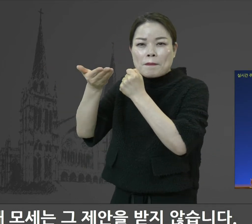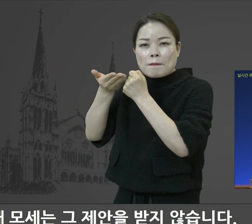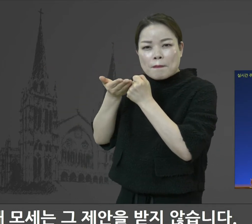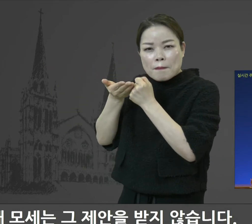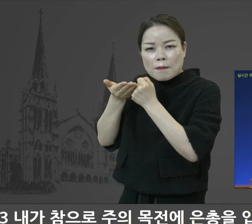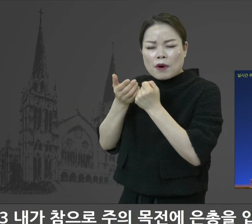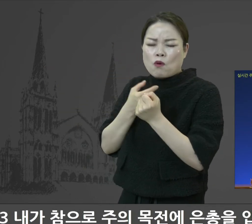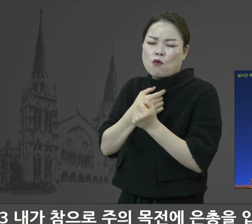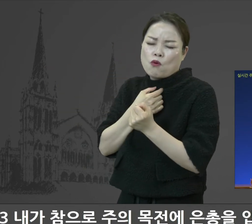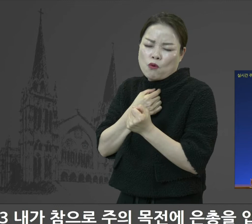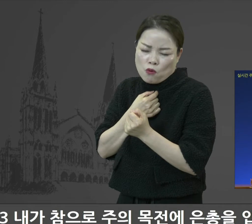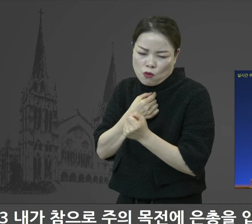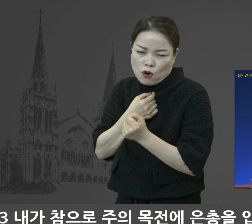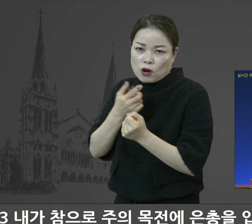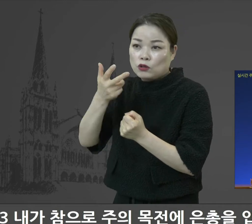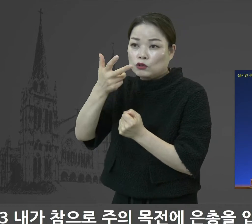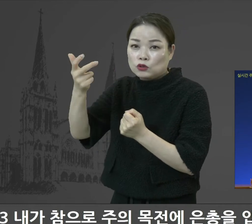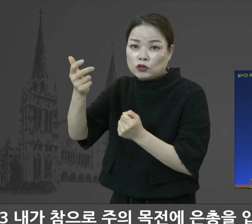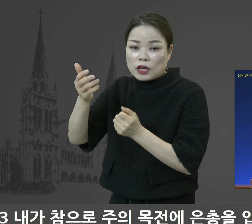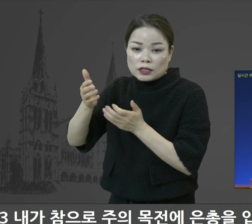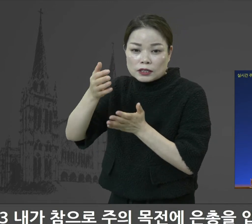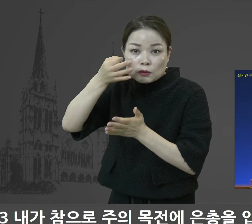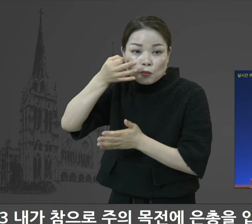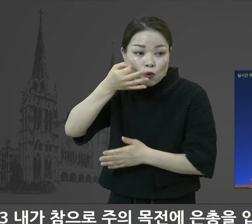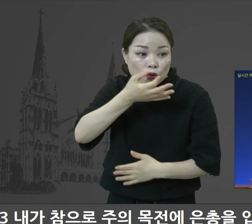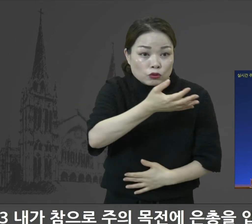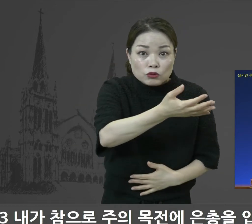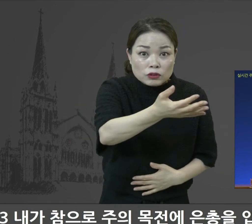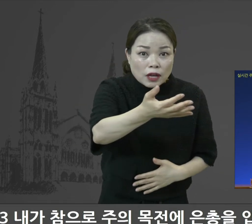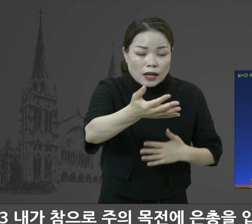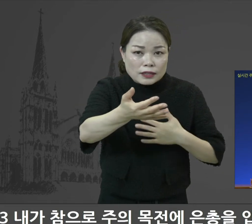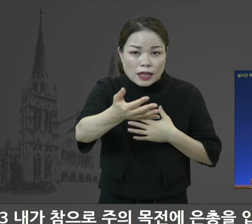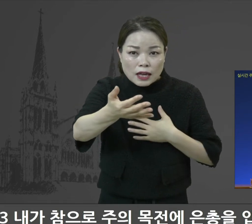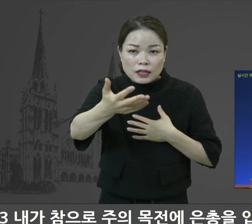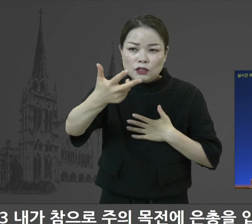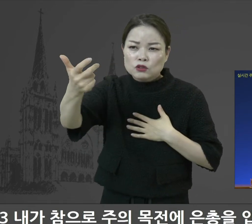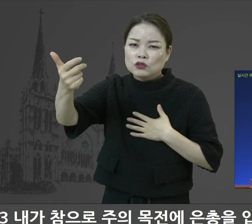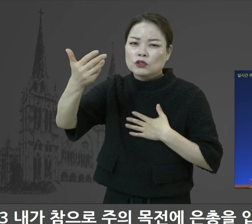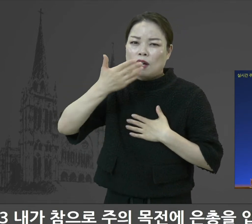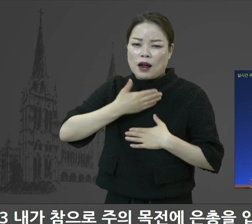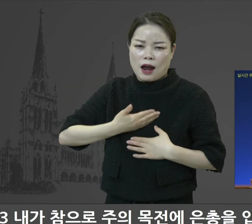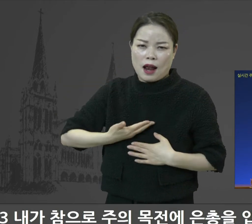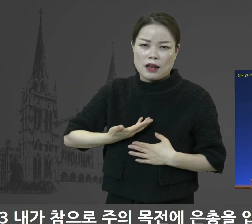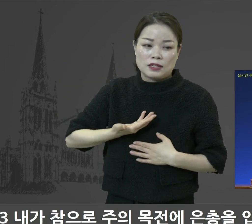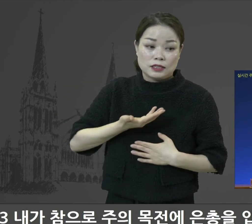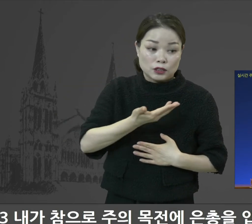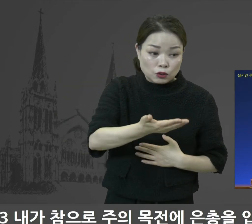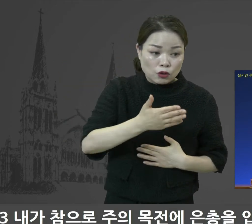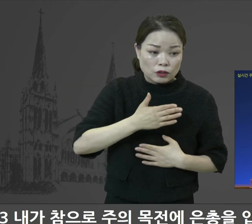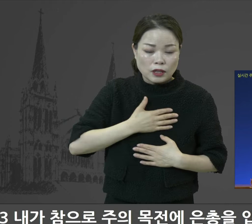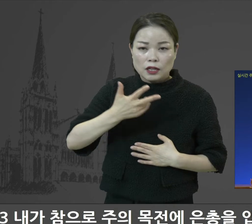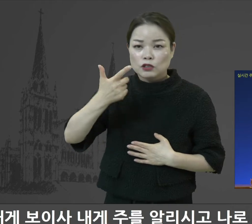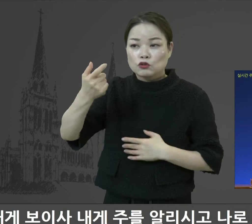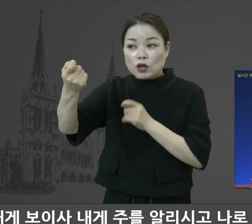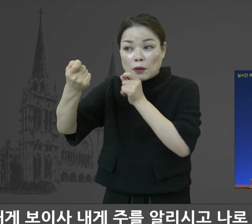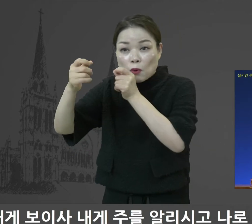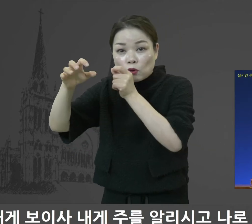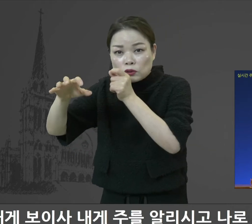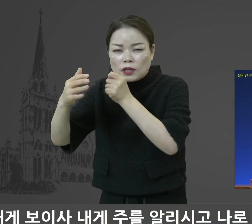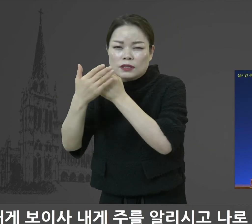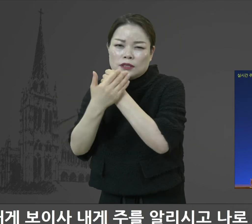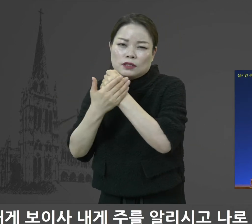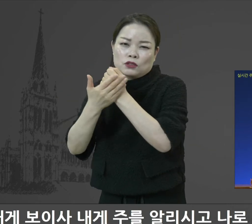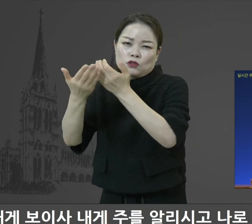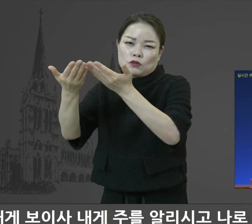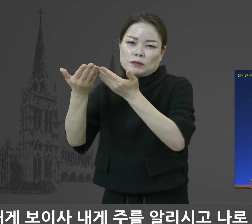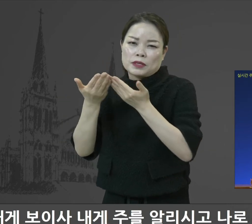입었사오면 원하건대 주의 길을 내게 보이사 내게 주를 알리시고 나로 주의 목전에 은총을